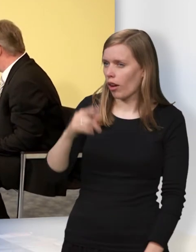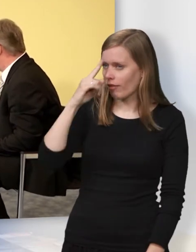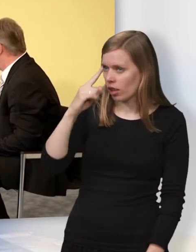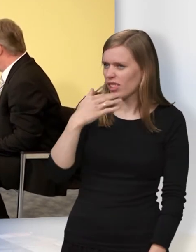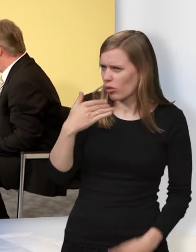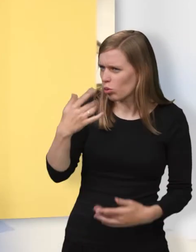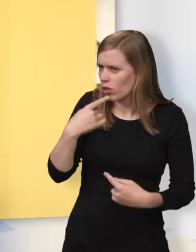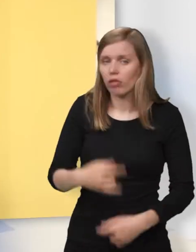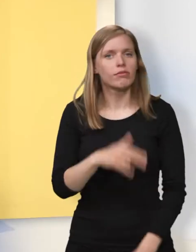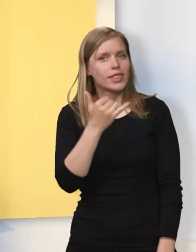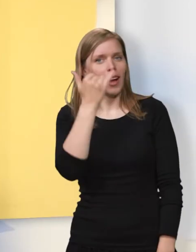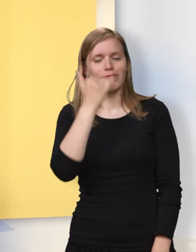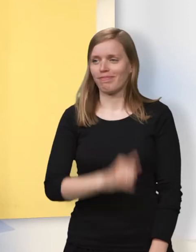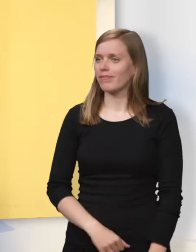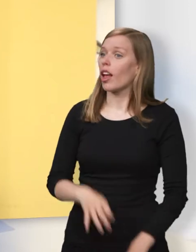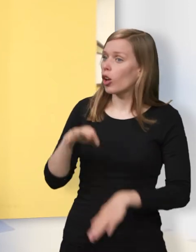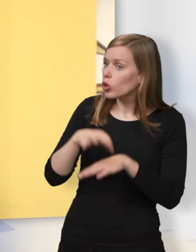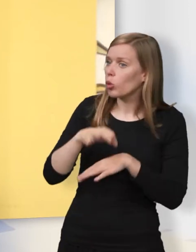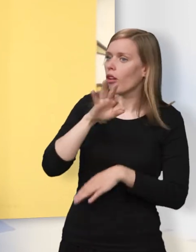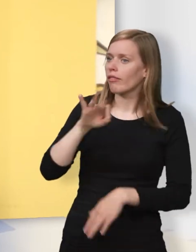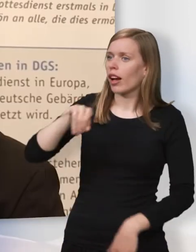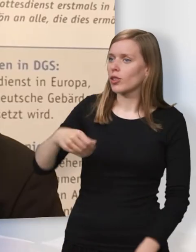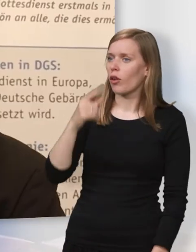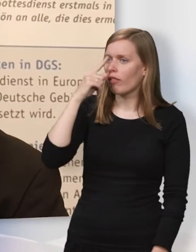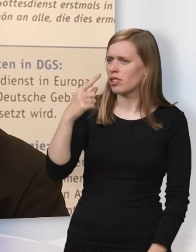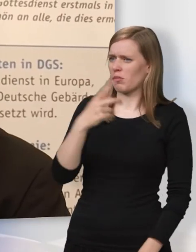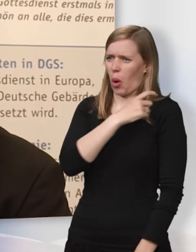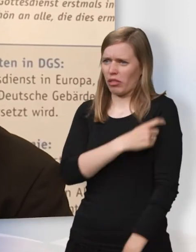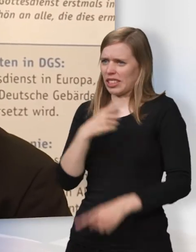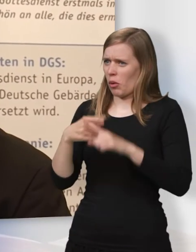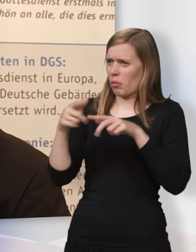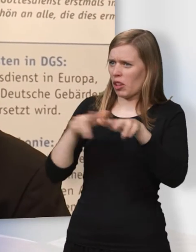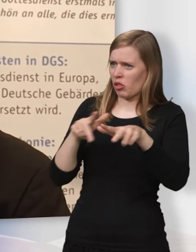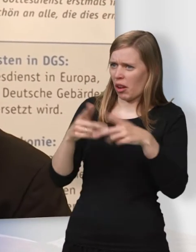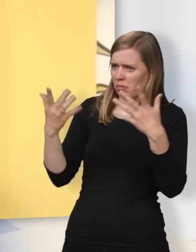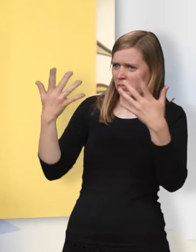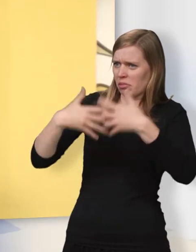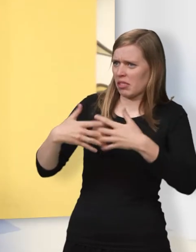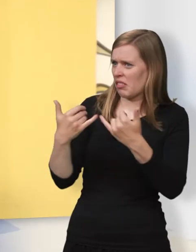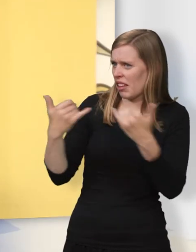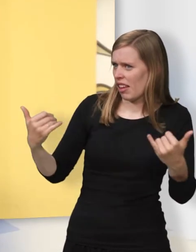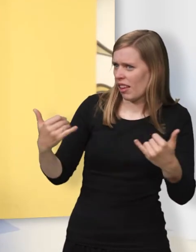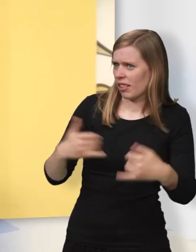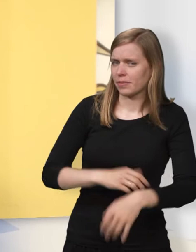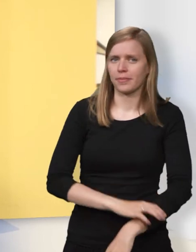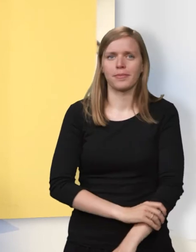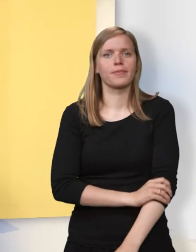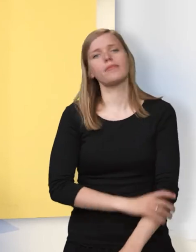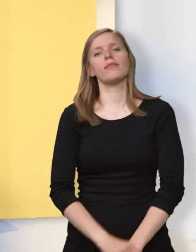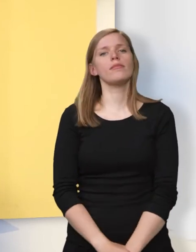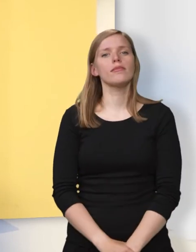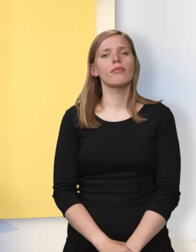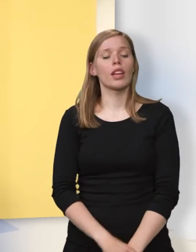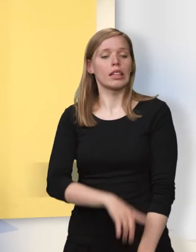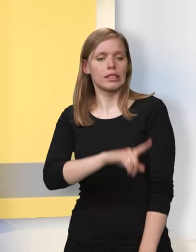Darf man so sagen? Jawohl. Dr. Frank-Jürgen Weise, Offizier und Manager. Wie passt sowas zusammen? Als Offizier habe